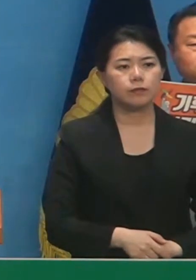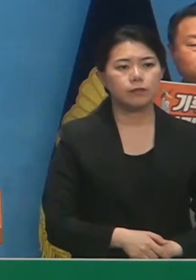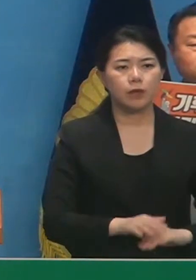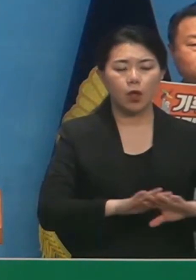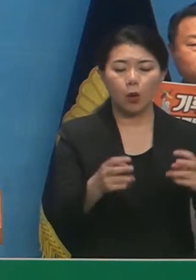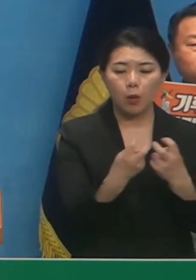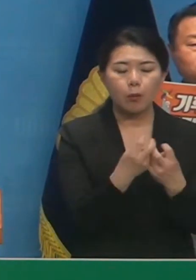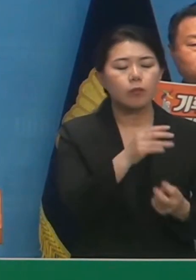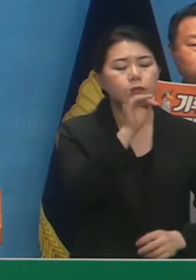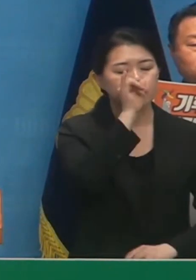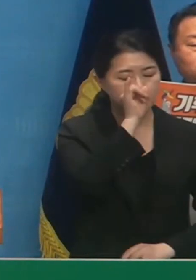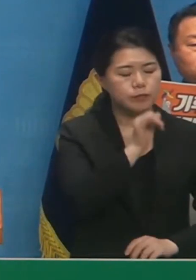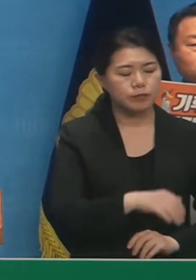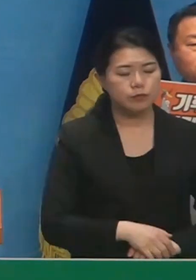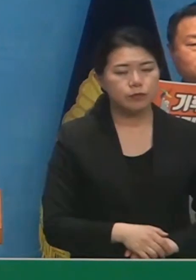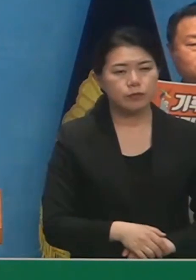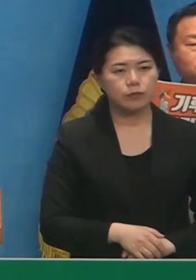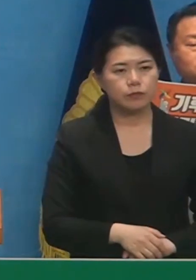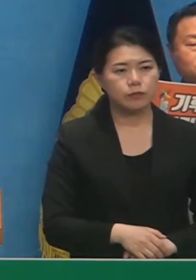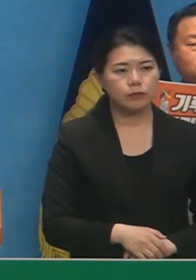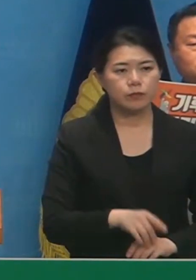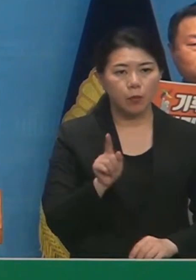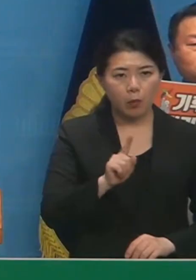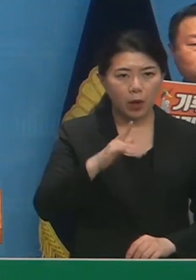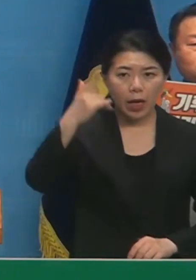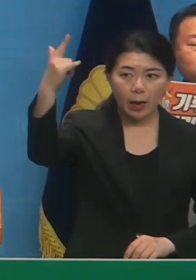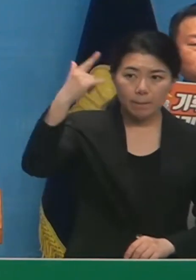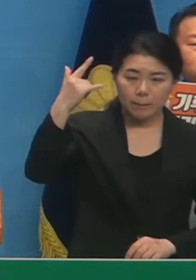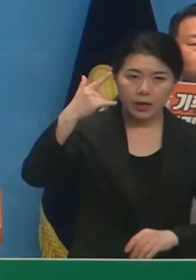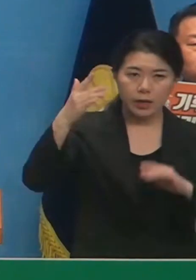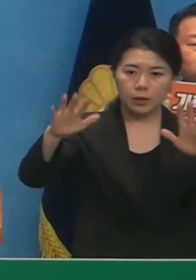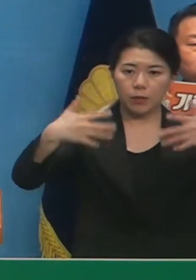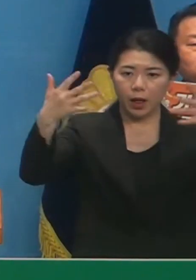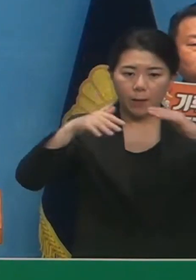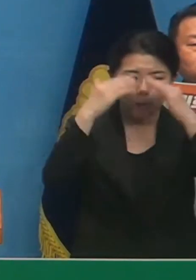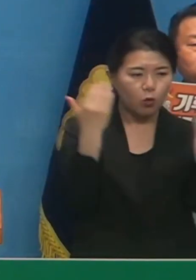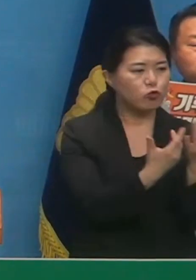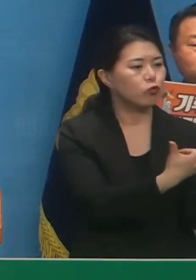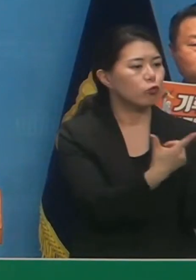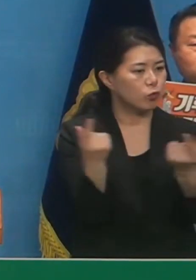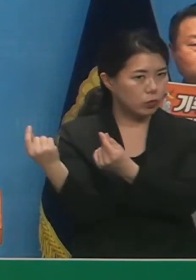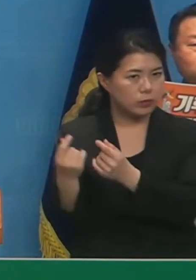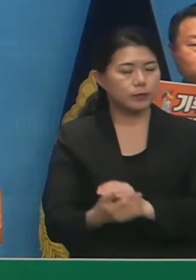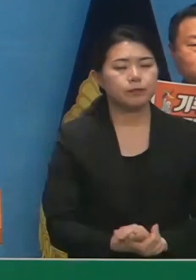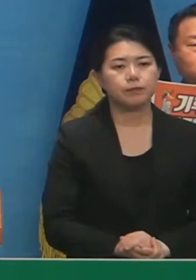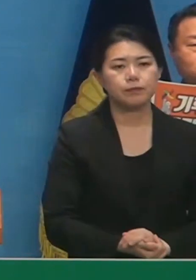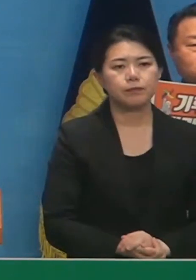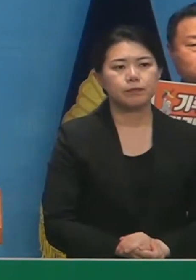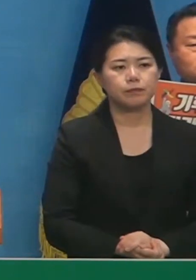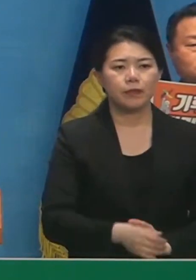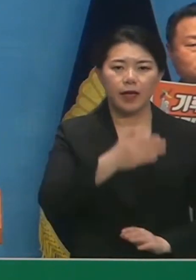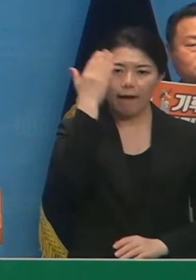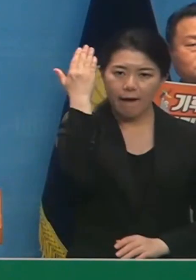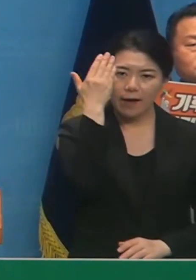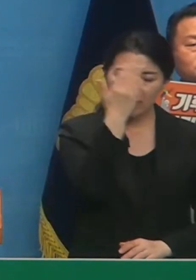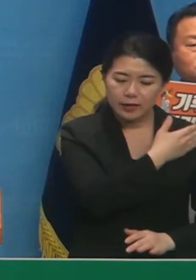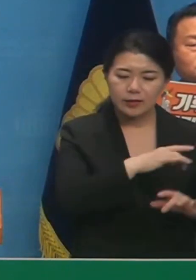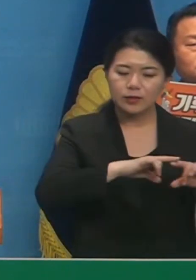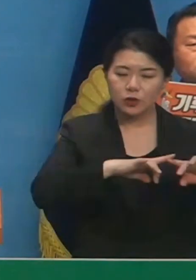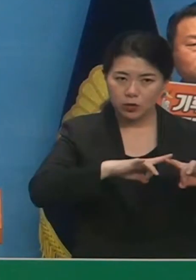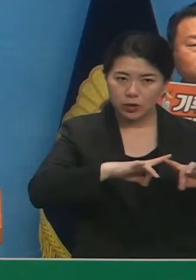해법이 있습니다. 바로 햇빛과 바람은 우리 모두의 것입니다. 깨끗한